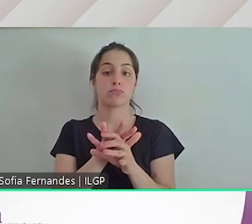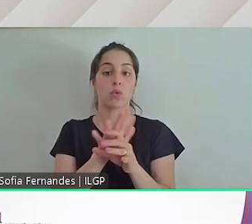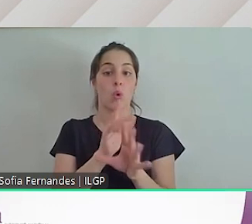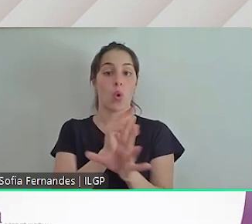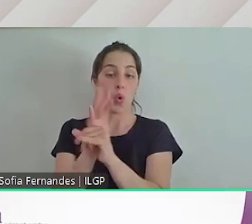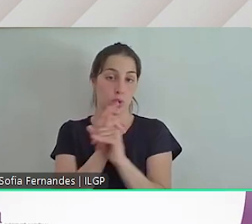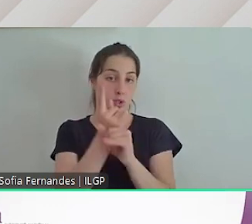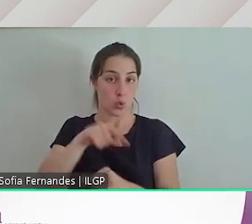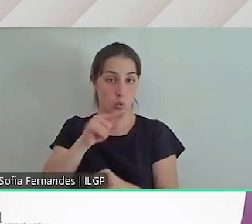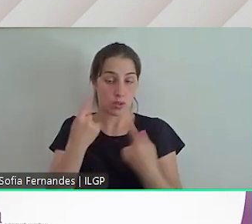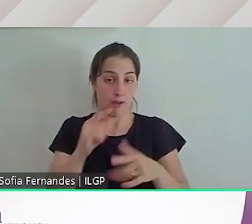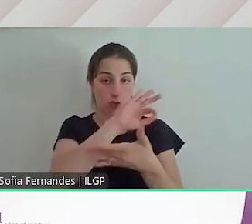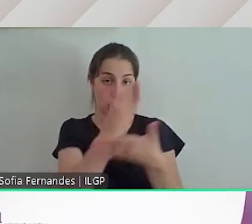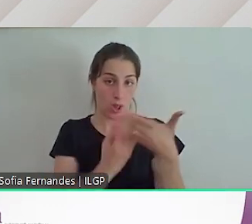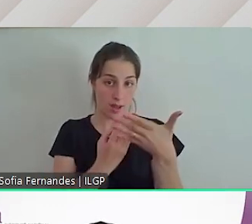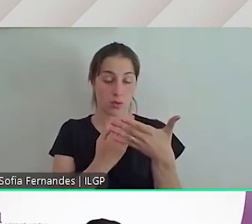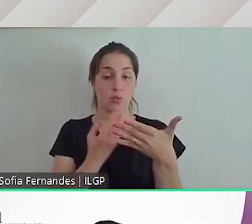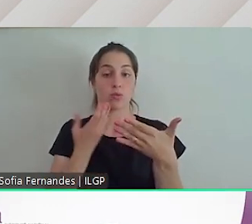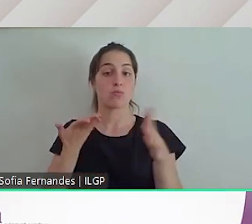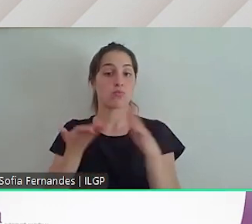elencadas no formulário de inscrição